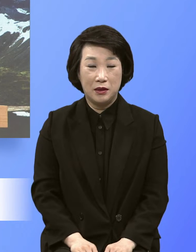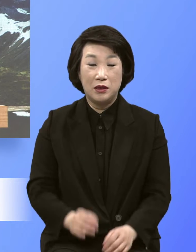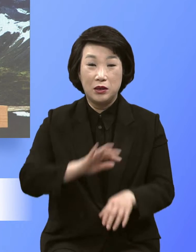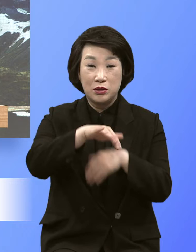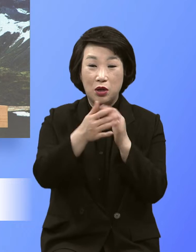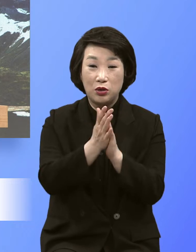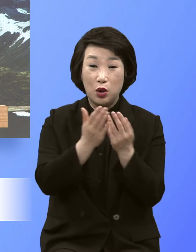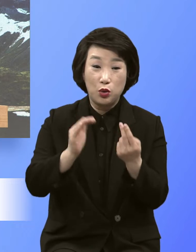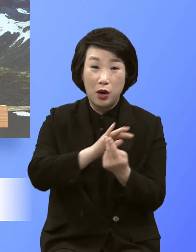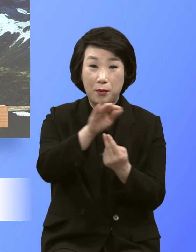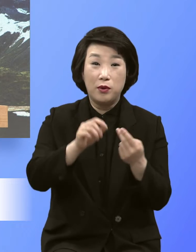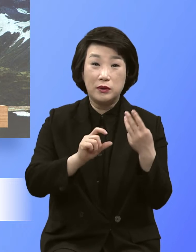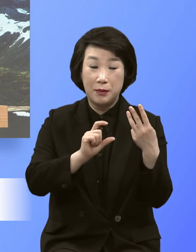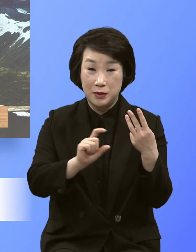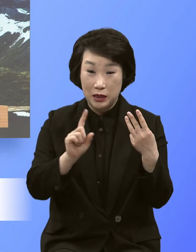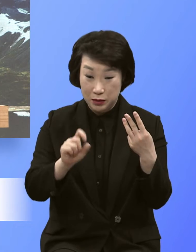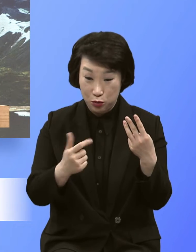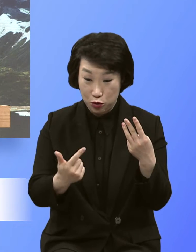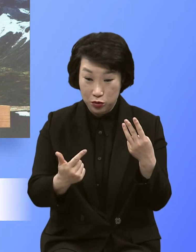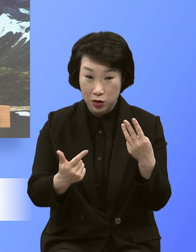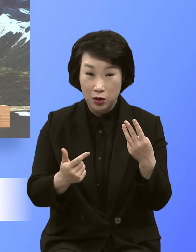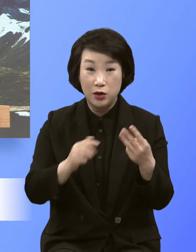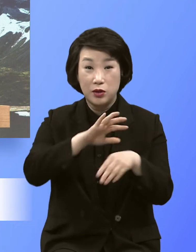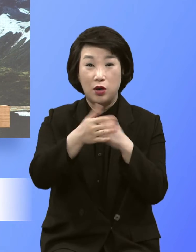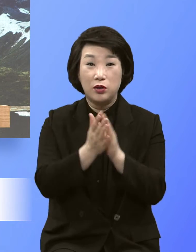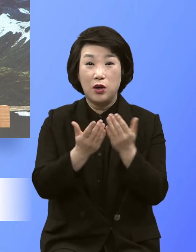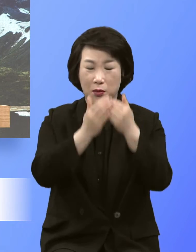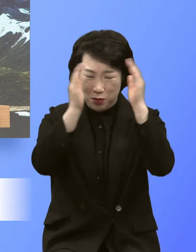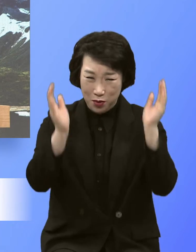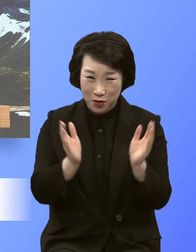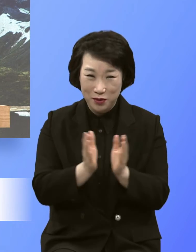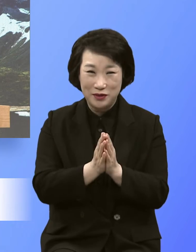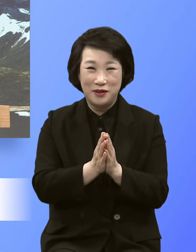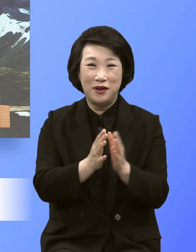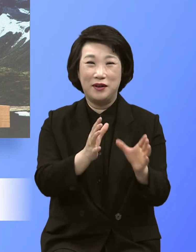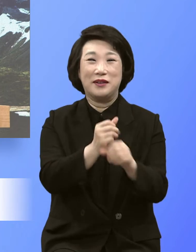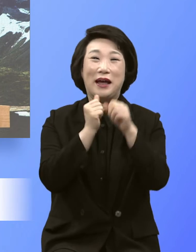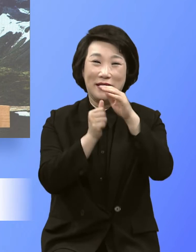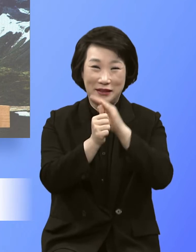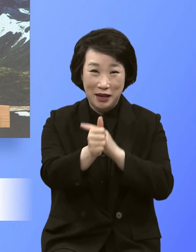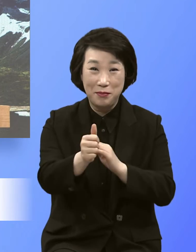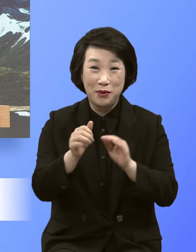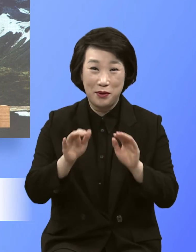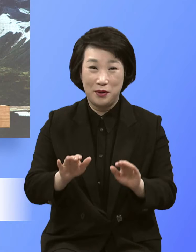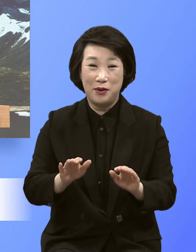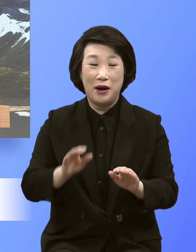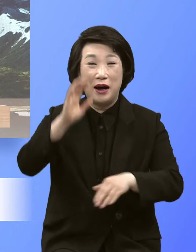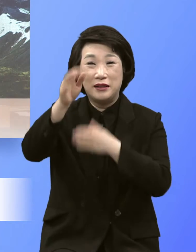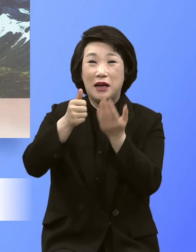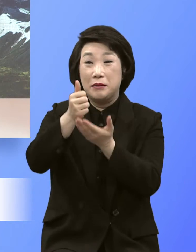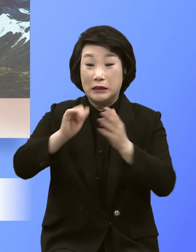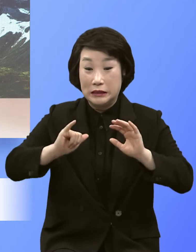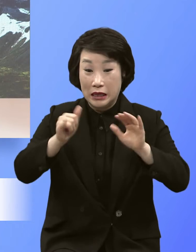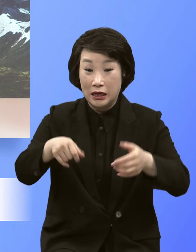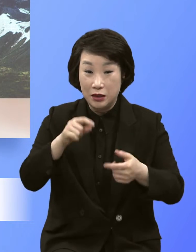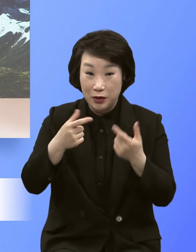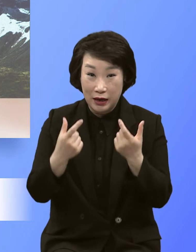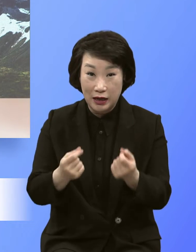요한복음 3장 16절 성경 전체의 대표 구절이지요. 하나님이